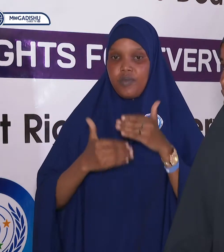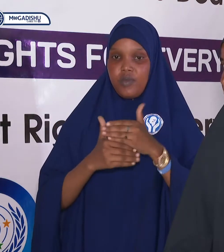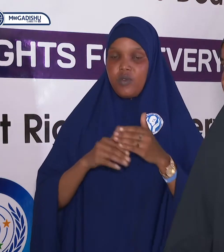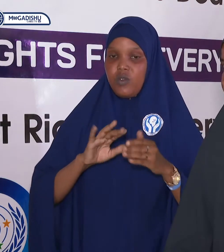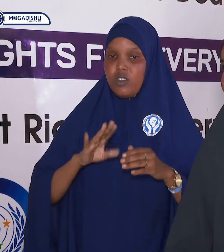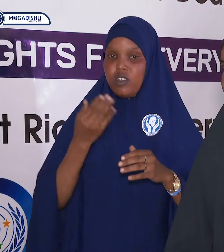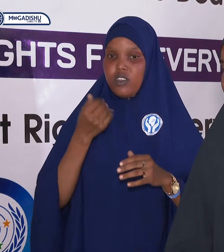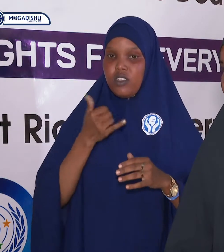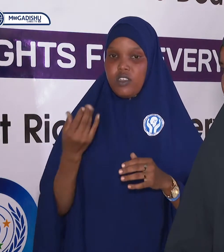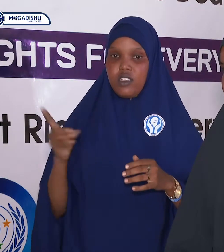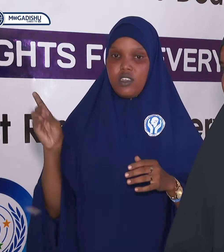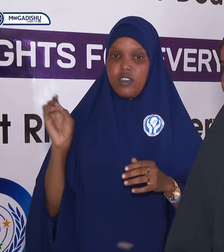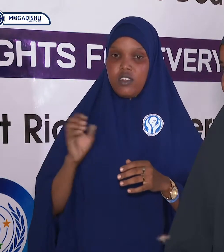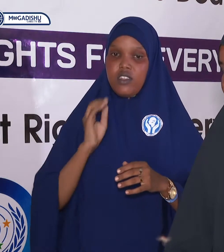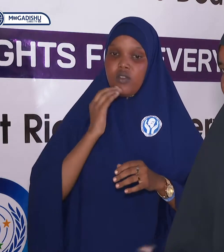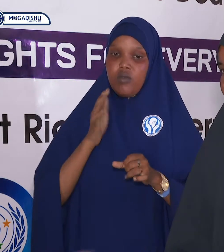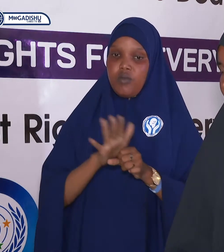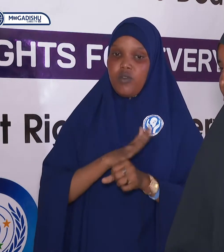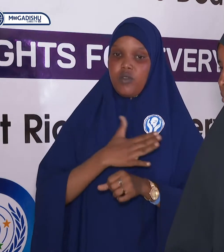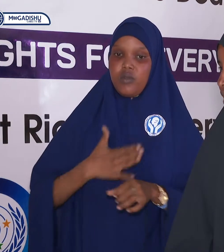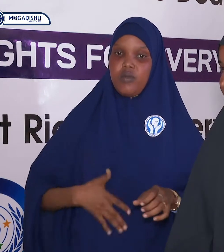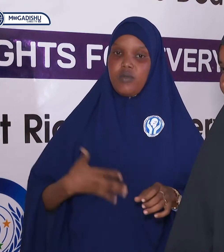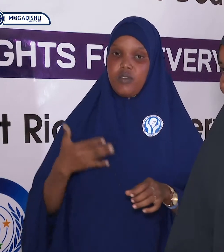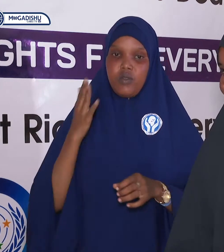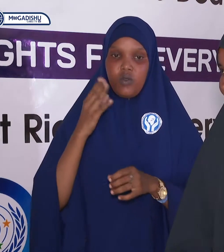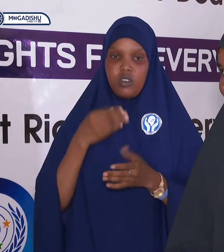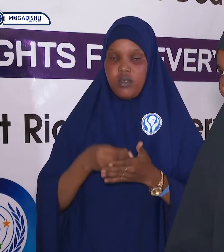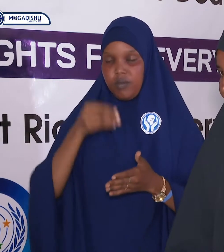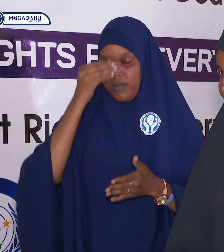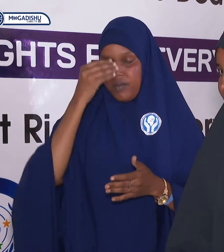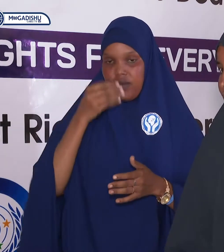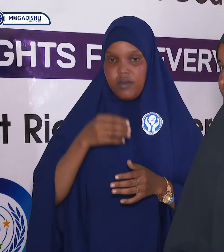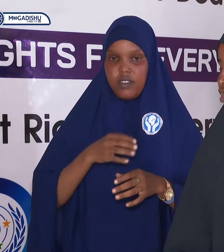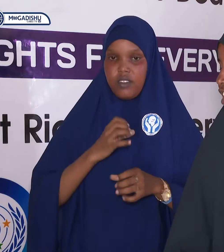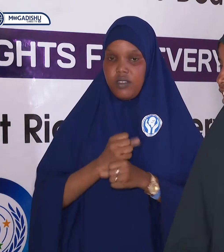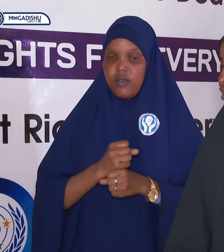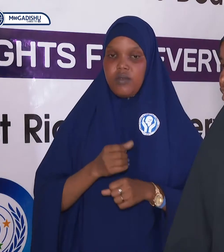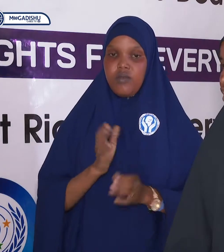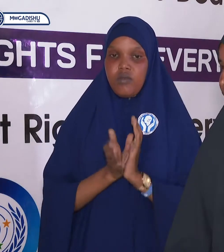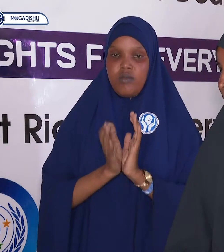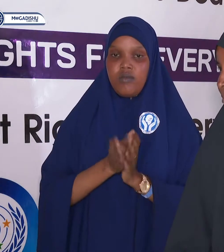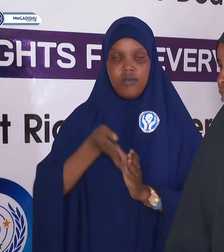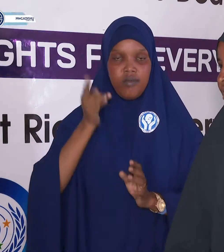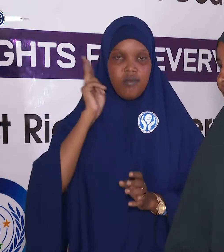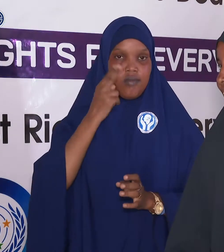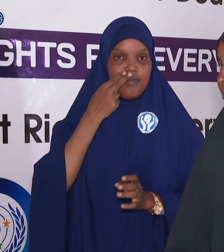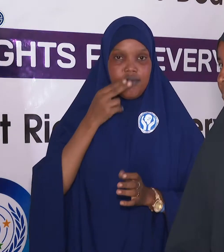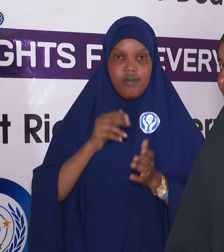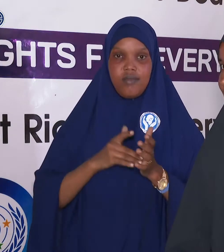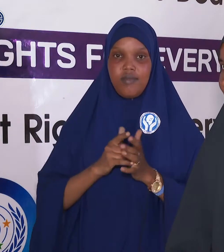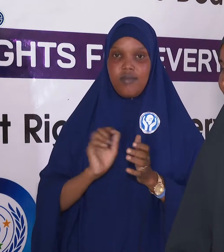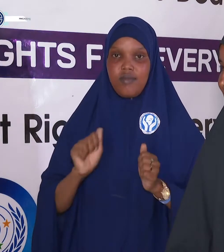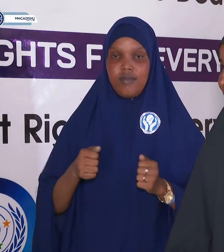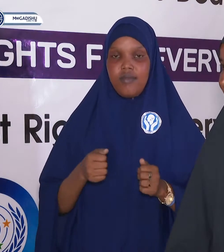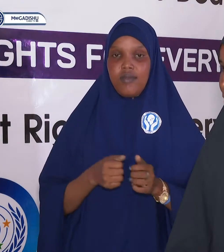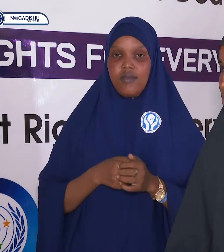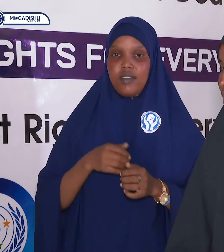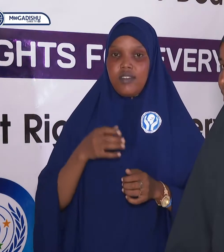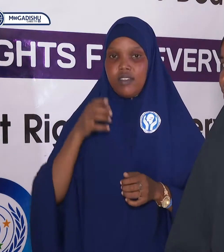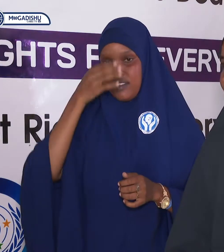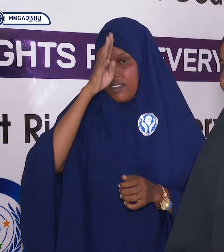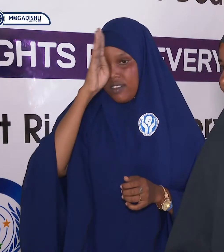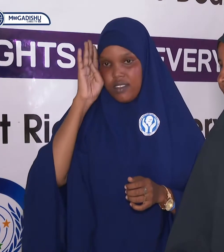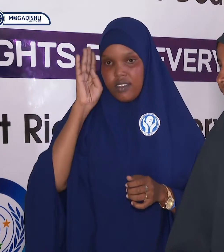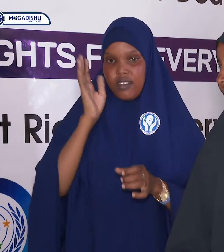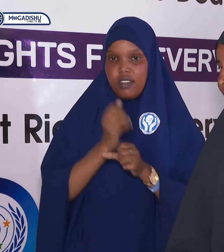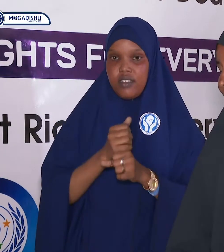buuxiyo baahiya waxbarasho ee ay qabaan bulshada maqalka naafada sidoo kale si loo cidhibtiro jahli baahsan ee haysta caruurta